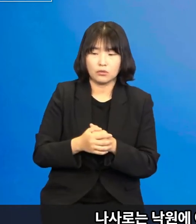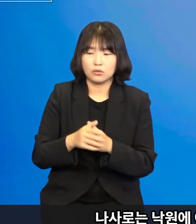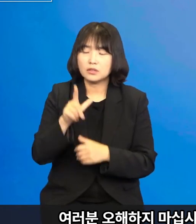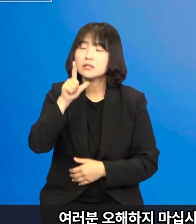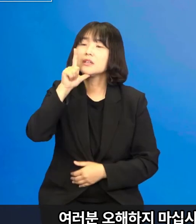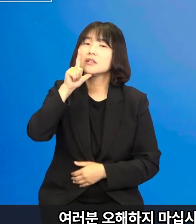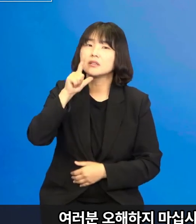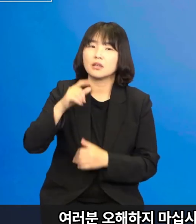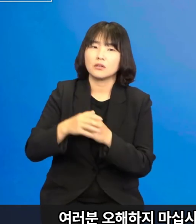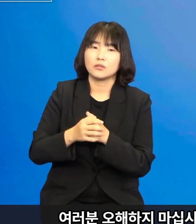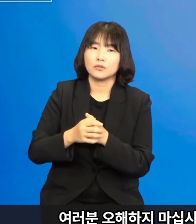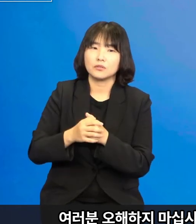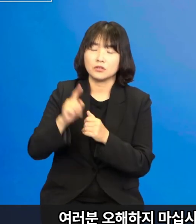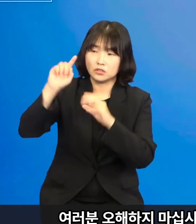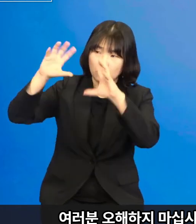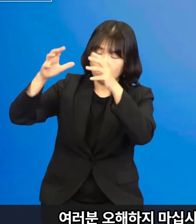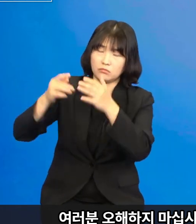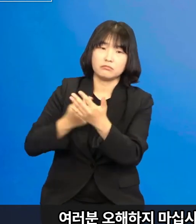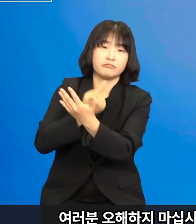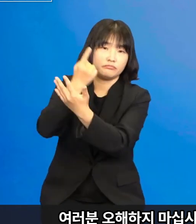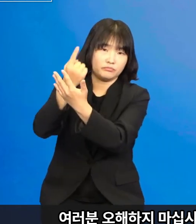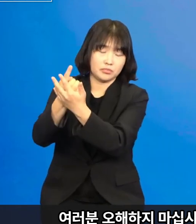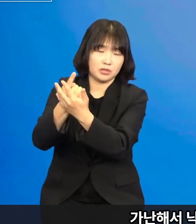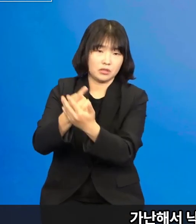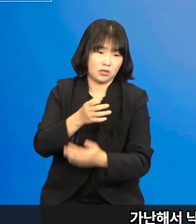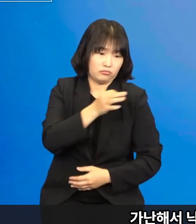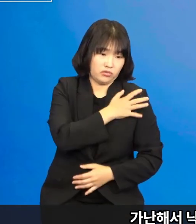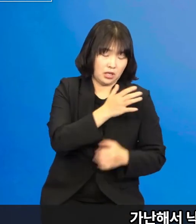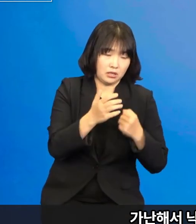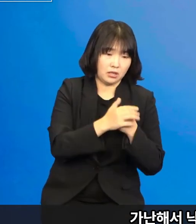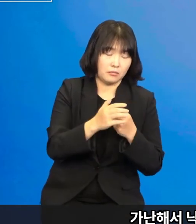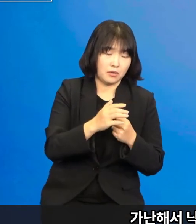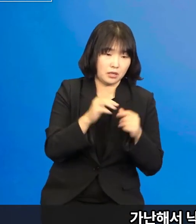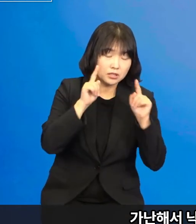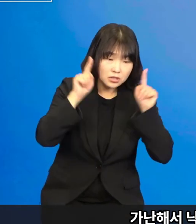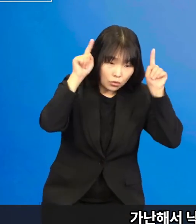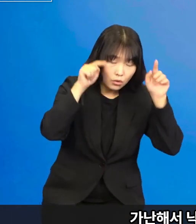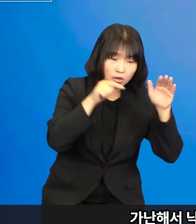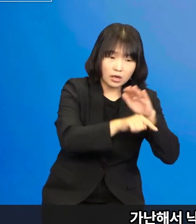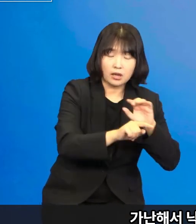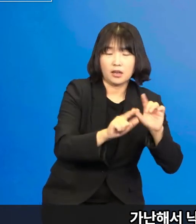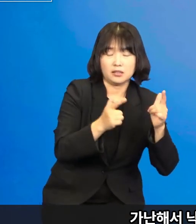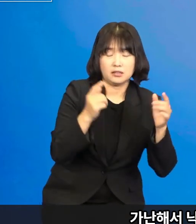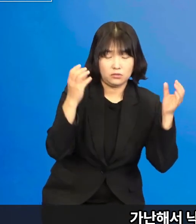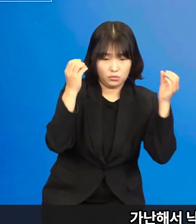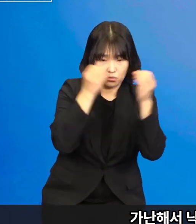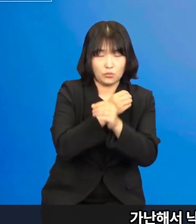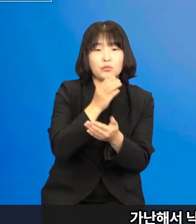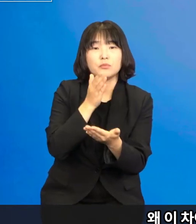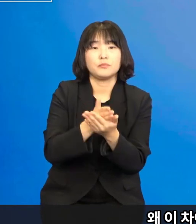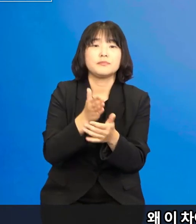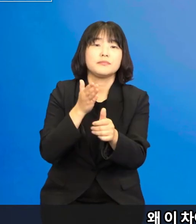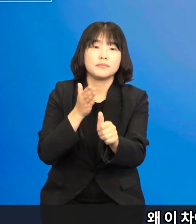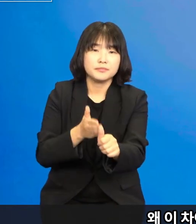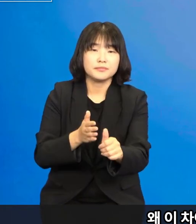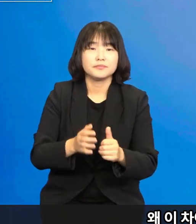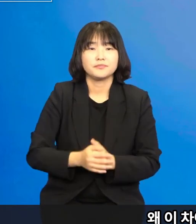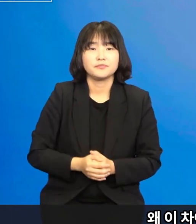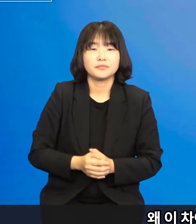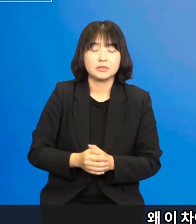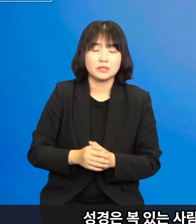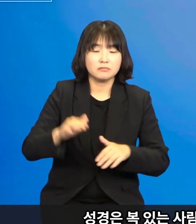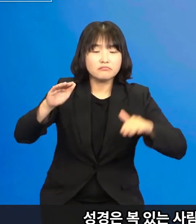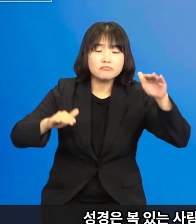안겨 있어요. 여러분 오해하지 마십시오. 부자라서 지옥 가는 게 아니고 가난해서 낙원에 간 게 아닙니다. 그럼 왜 이